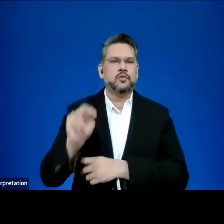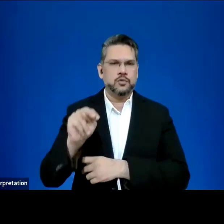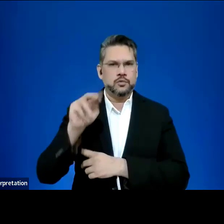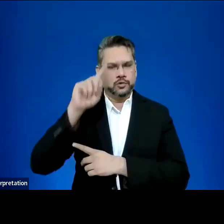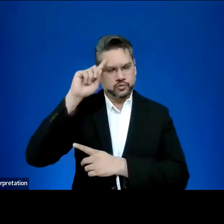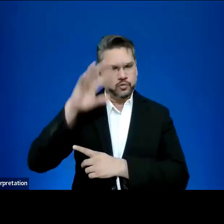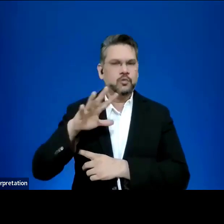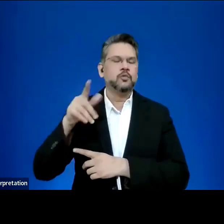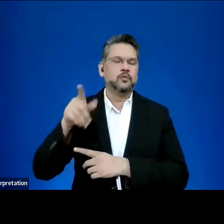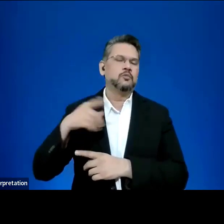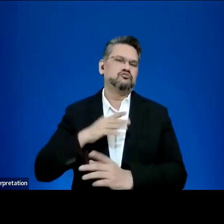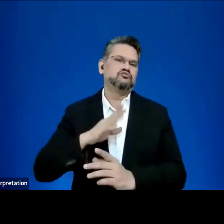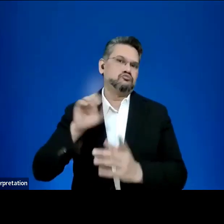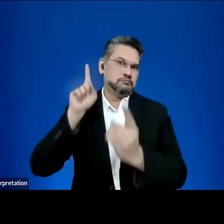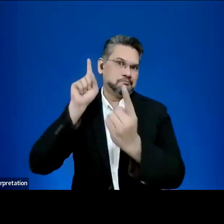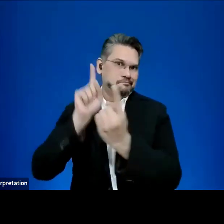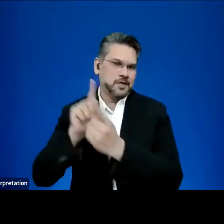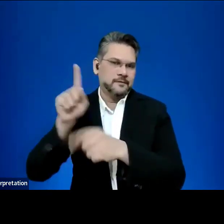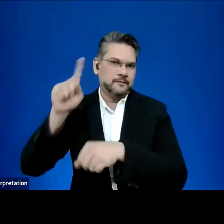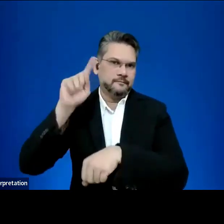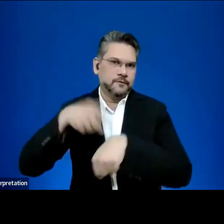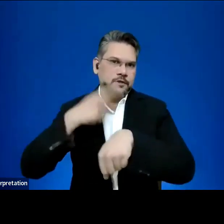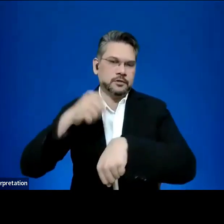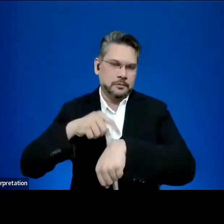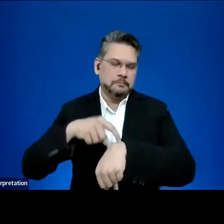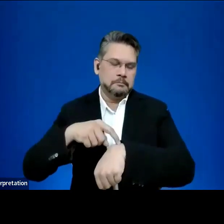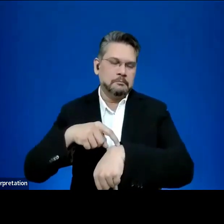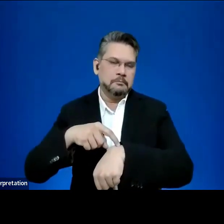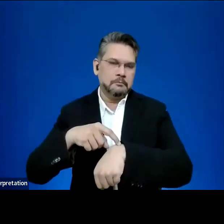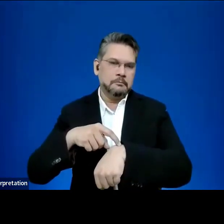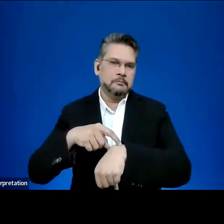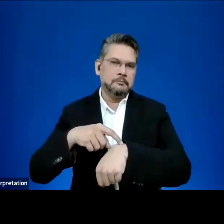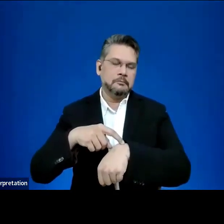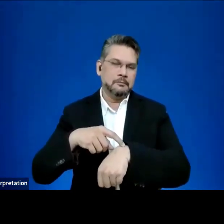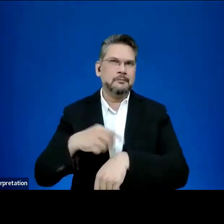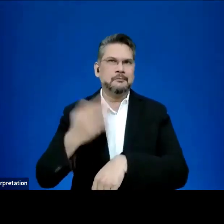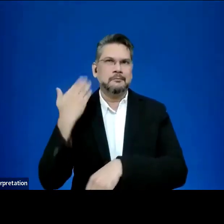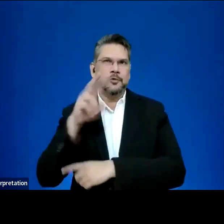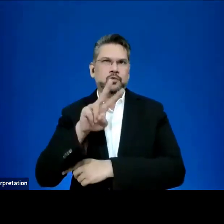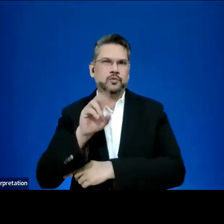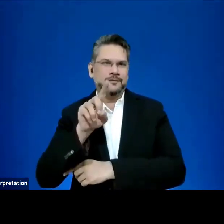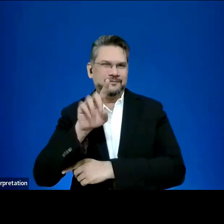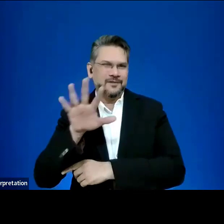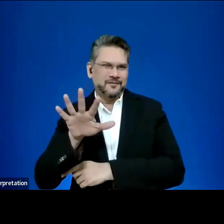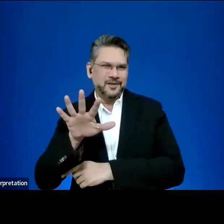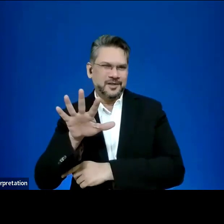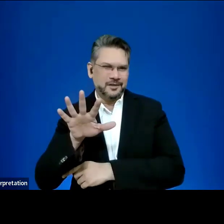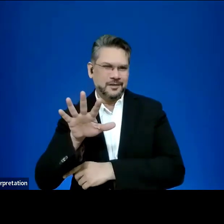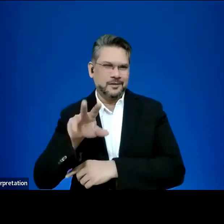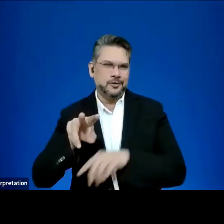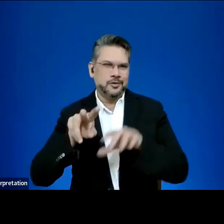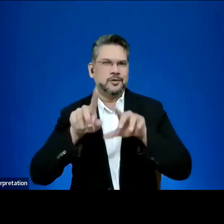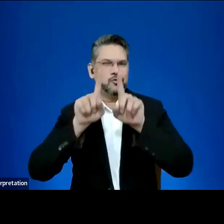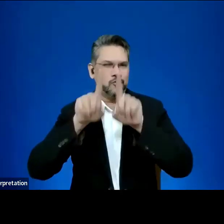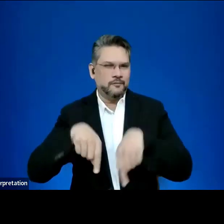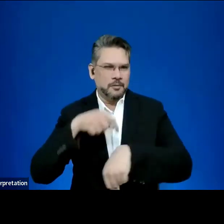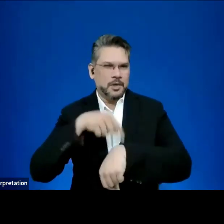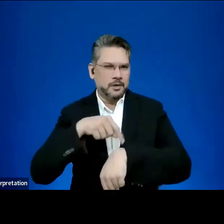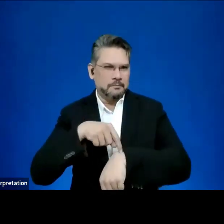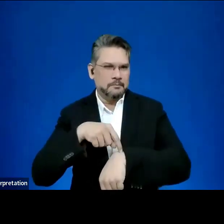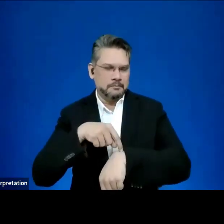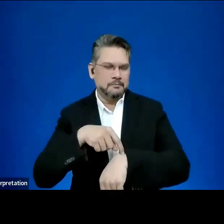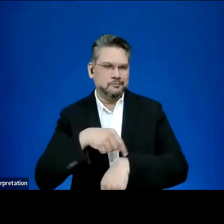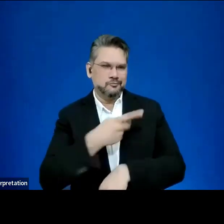当我在大厅见到他，第一次遇见他的时候，我完全同意他的所有的观